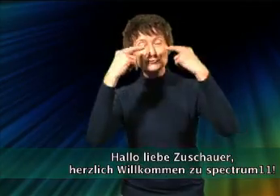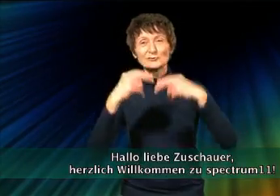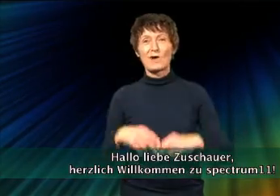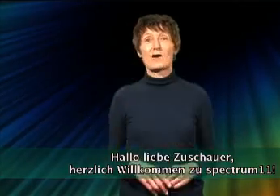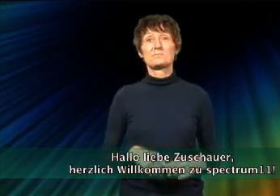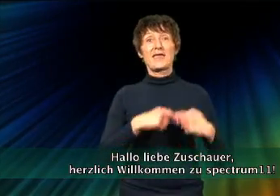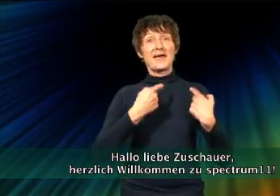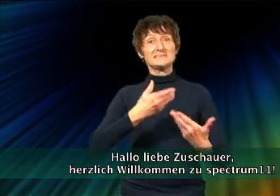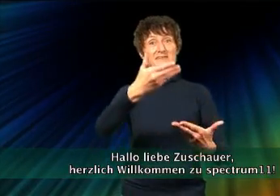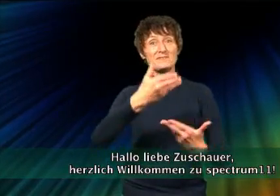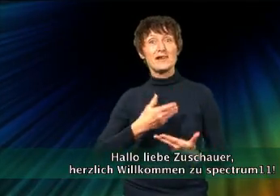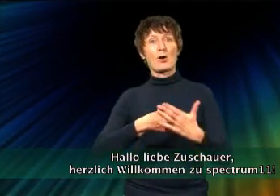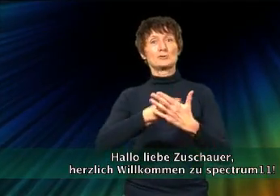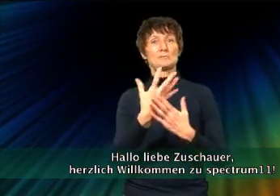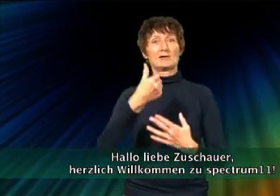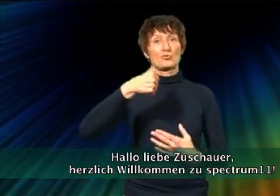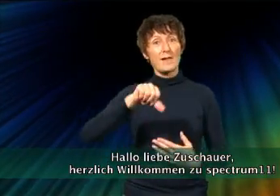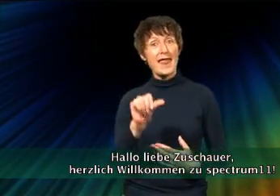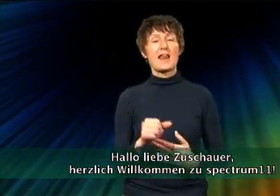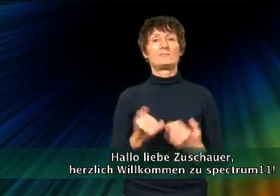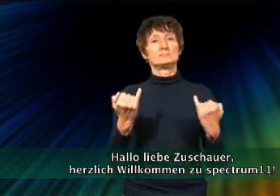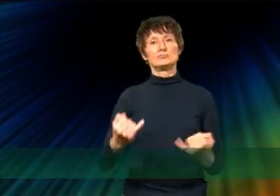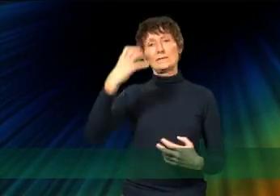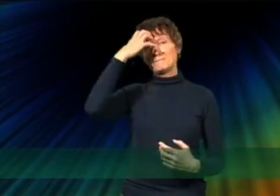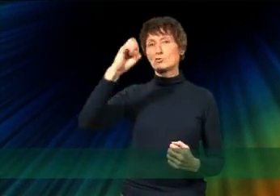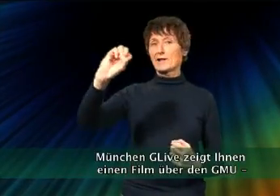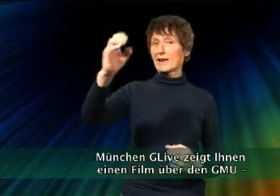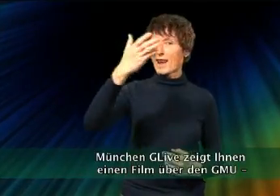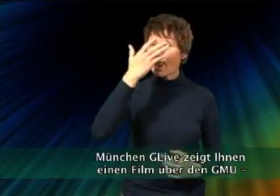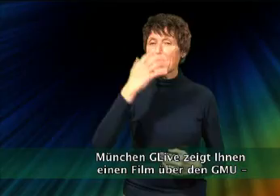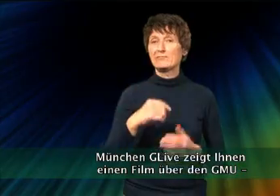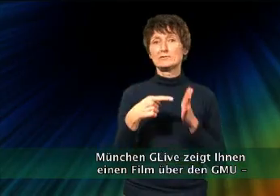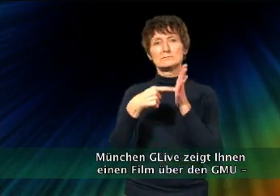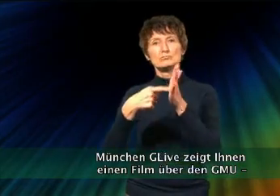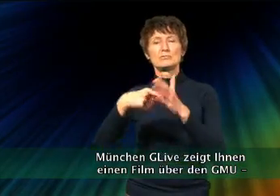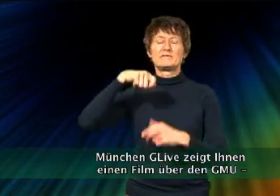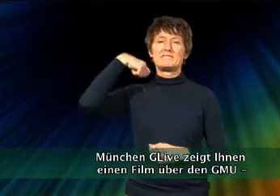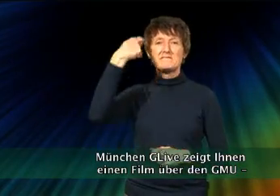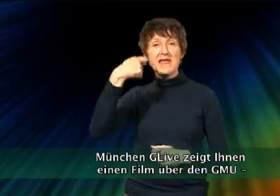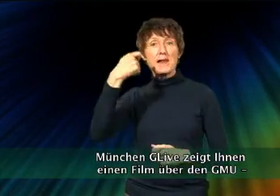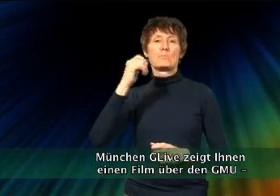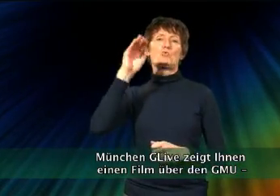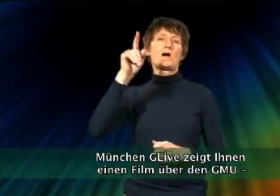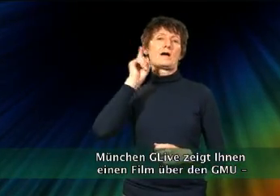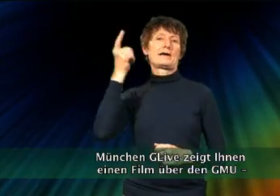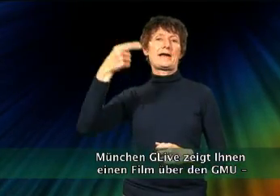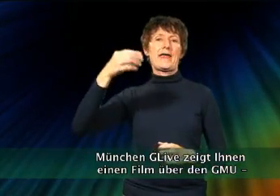Hallo liebe Zuschauer, herzlich willkommen zu Spektrum 11. München G-Live zeigt Ihnen einen Film über